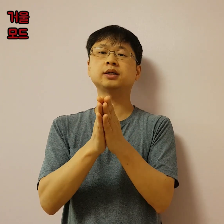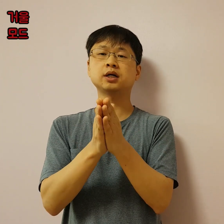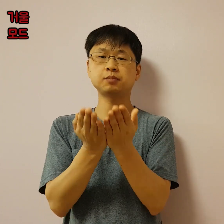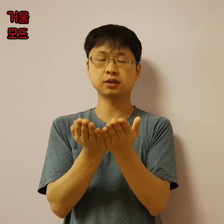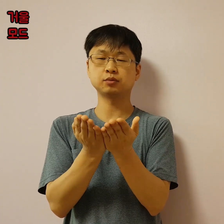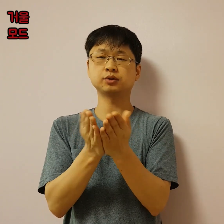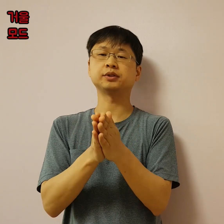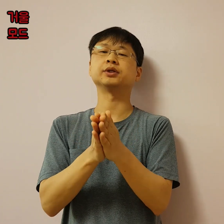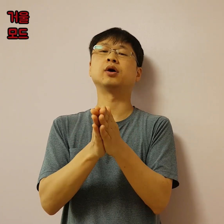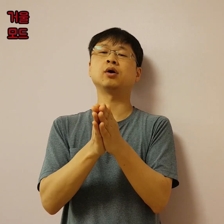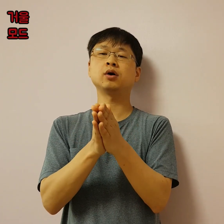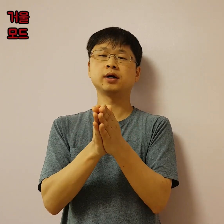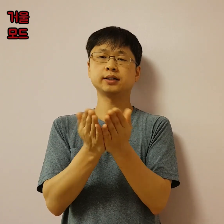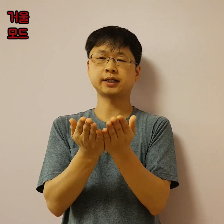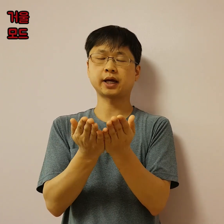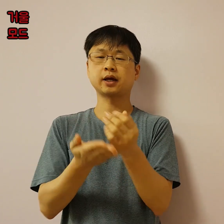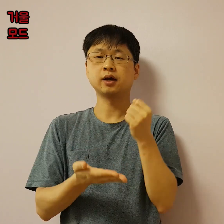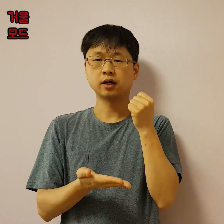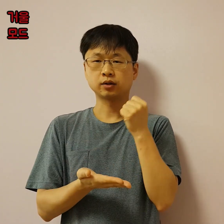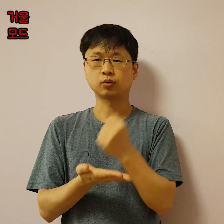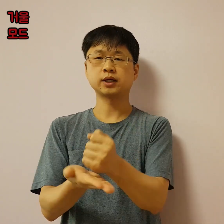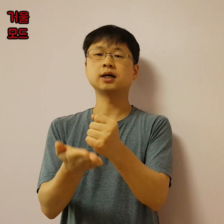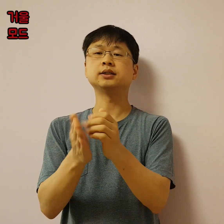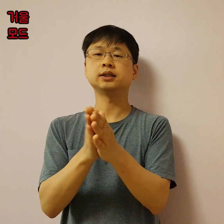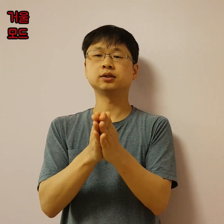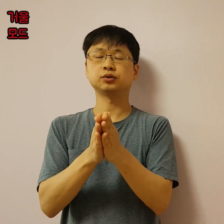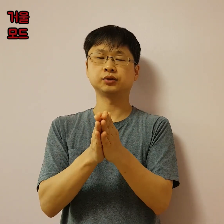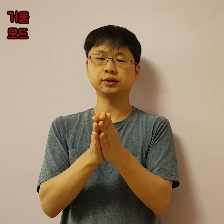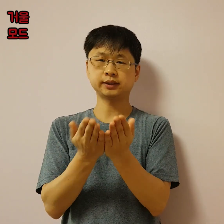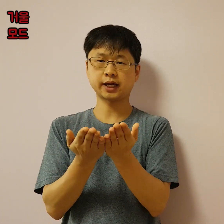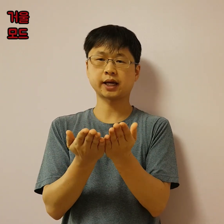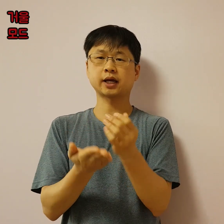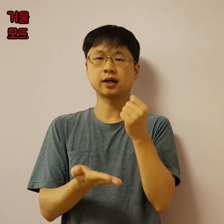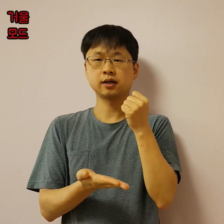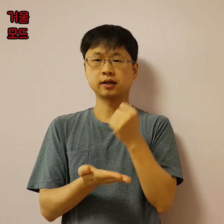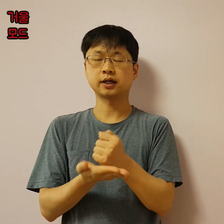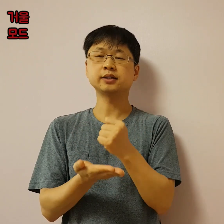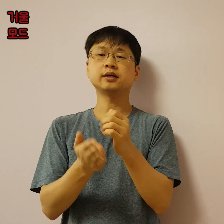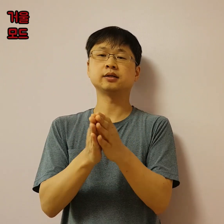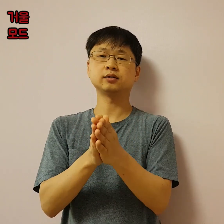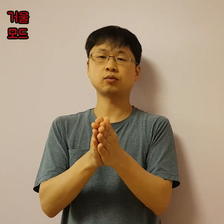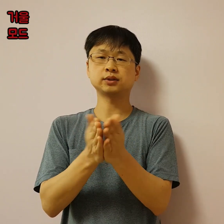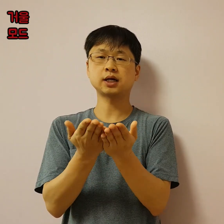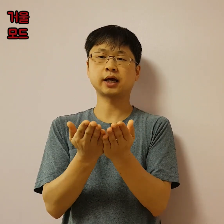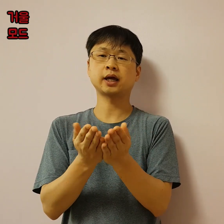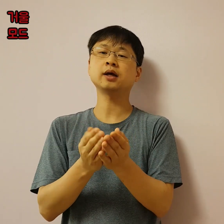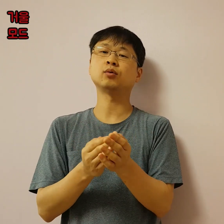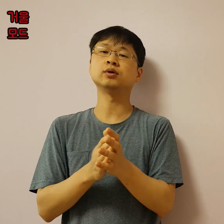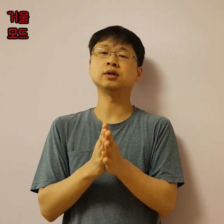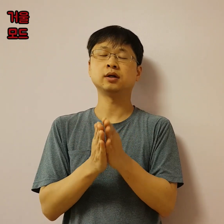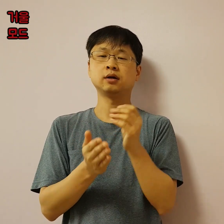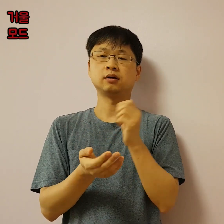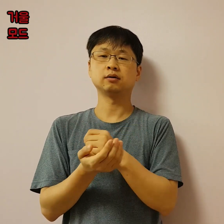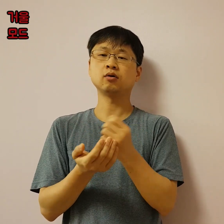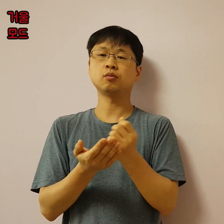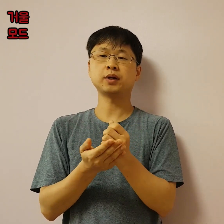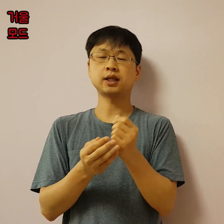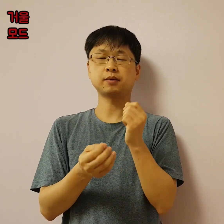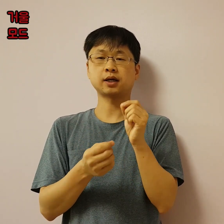책을 펴는 모습이죠. 도장을 찍어주는 책. 예전에는 통장에 돈을 넣고 뺄